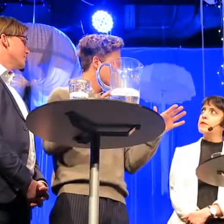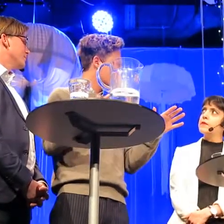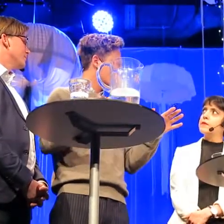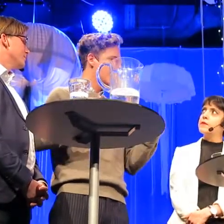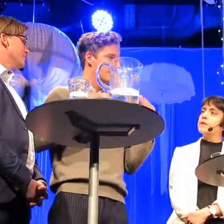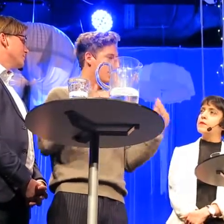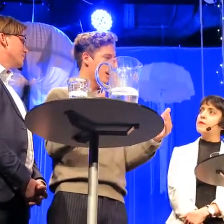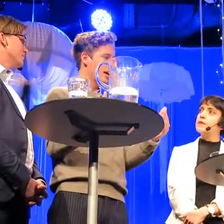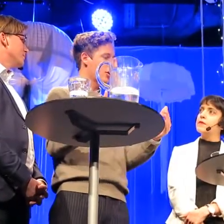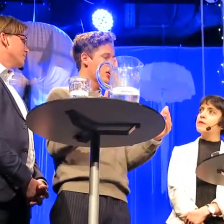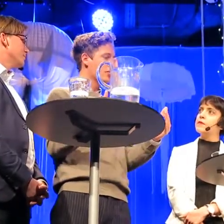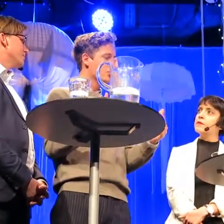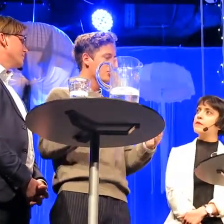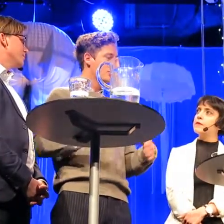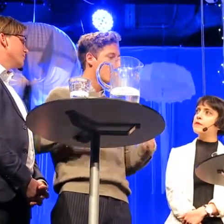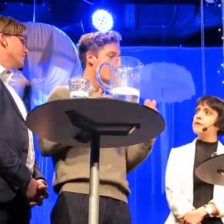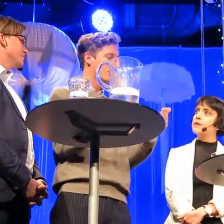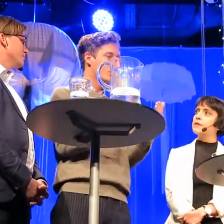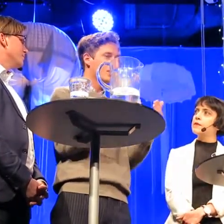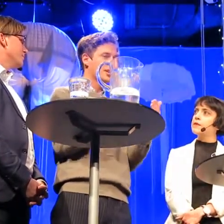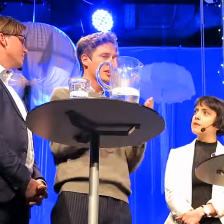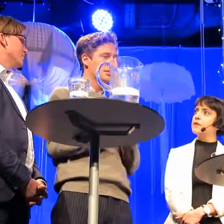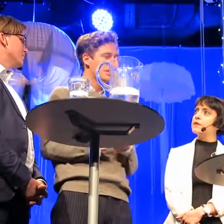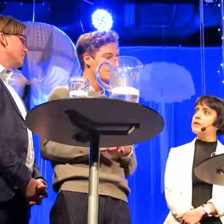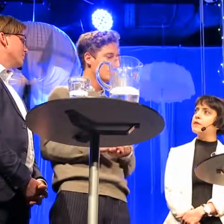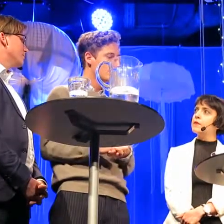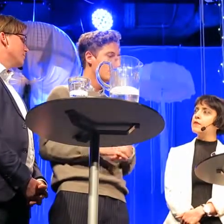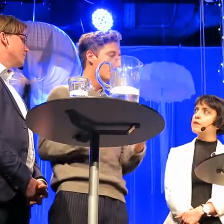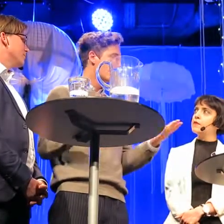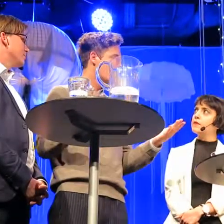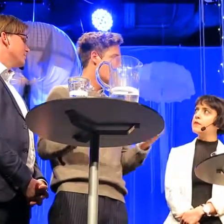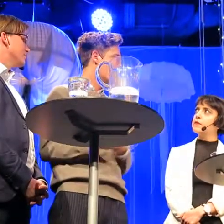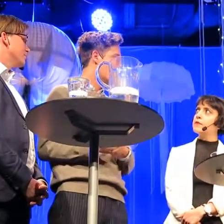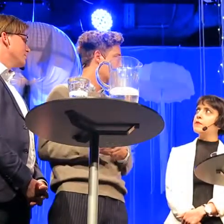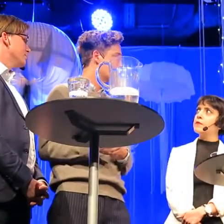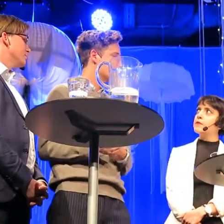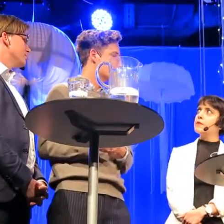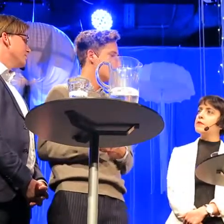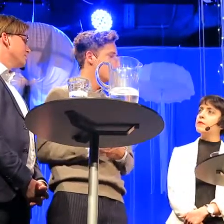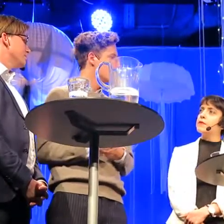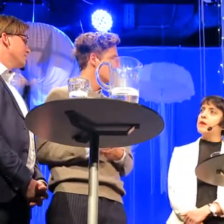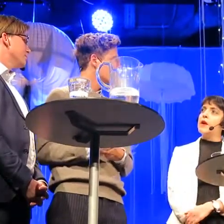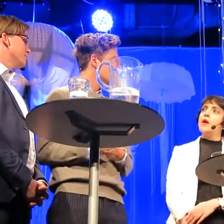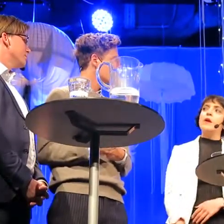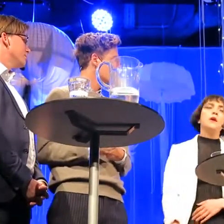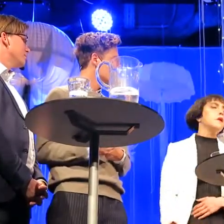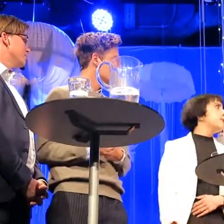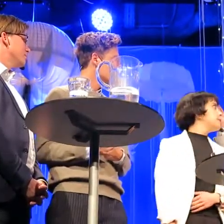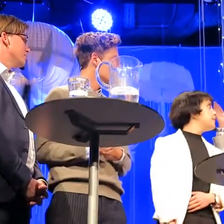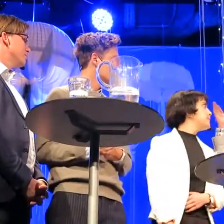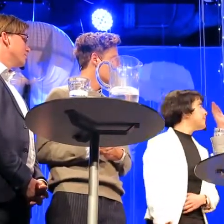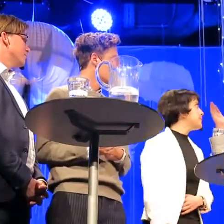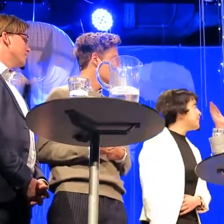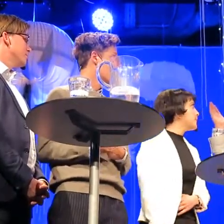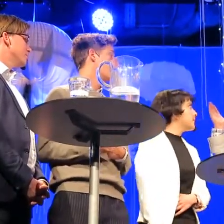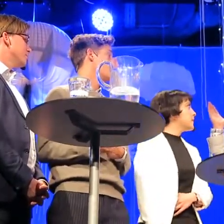i skattemixen liksom är högre än någonsin om man skulle gå på Centerpartiets budget. Så att riktningen måste 100% förnybart vill ni ha